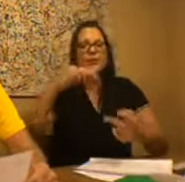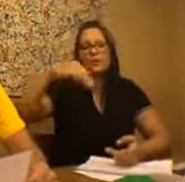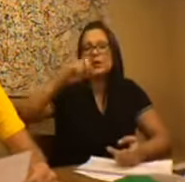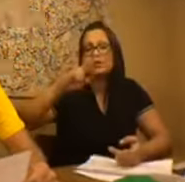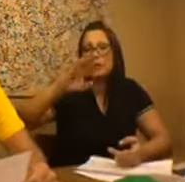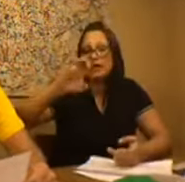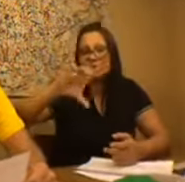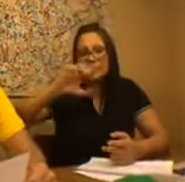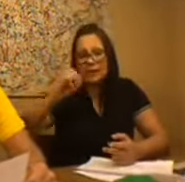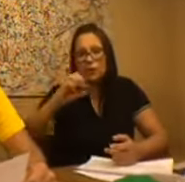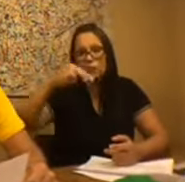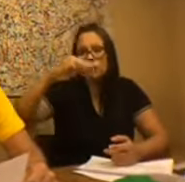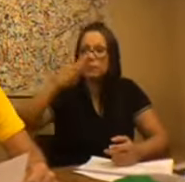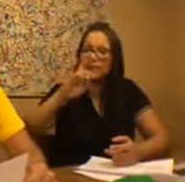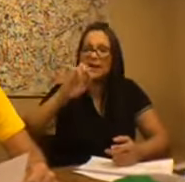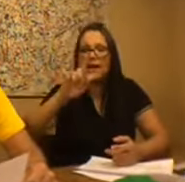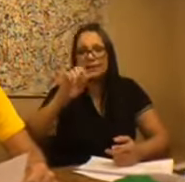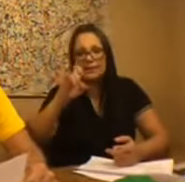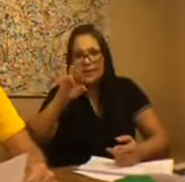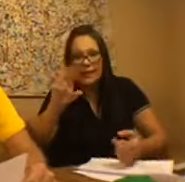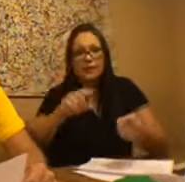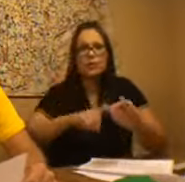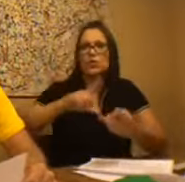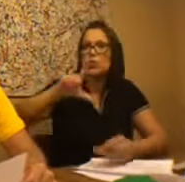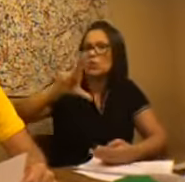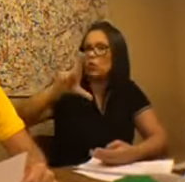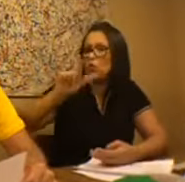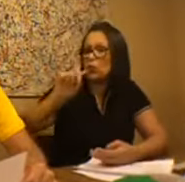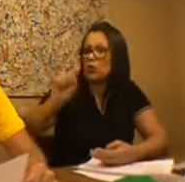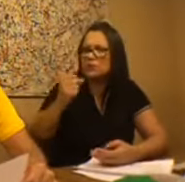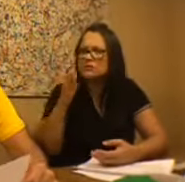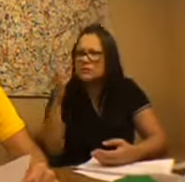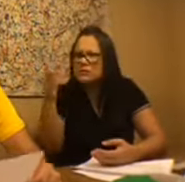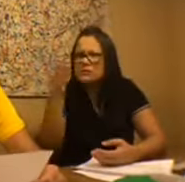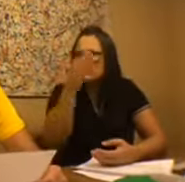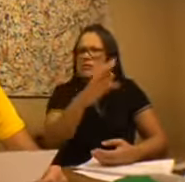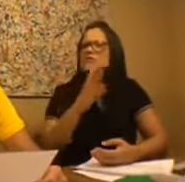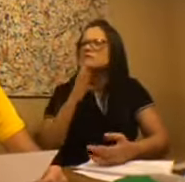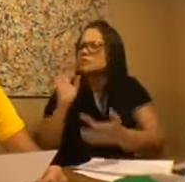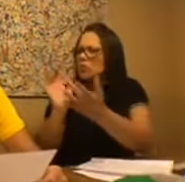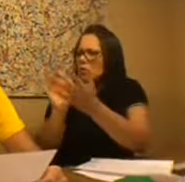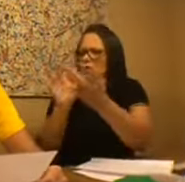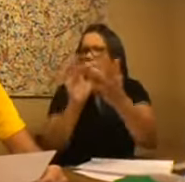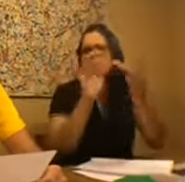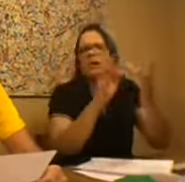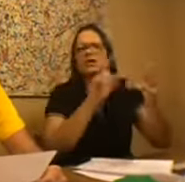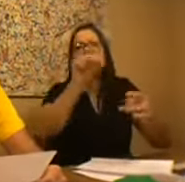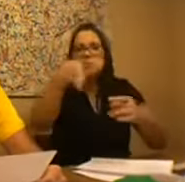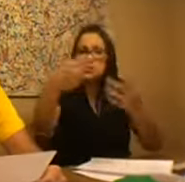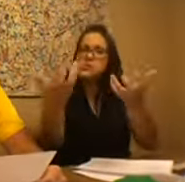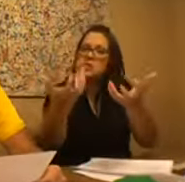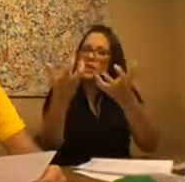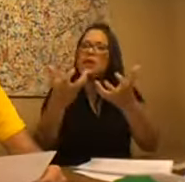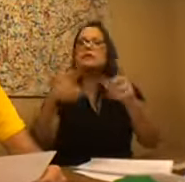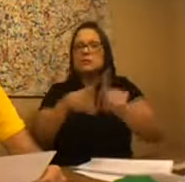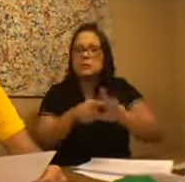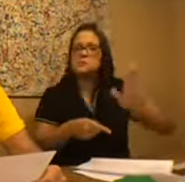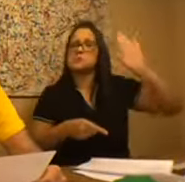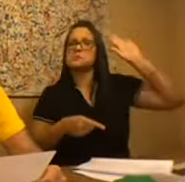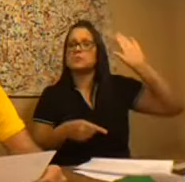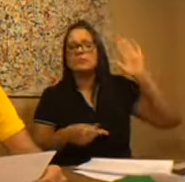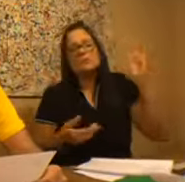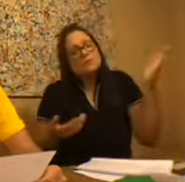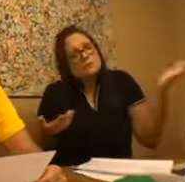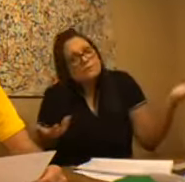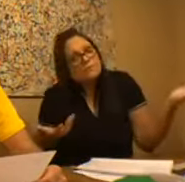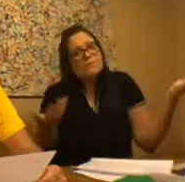lucas esmeraldino pessoas que depois vieram também a se candidatar para tentar entrar no congresso nacional então